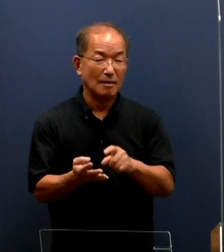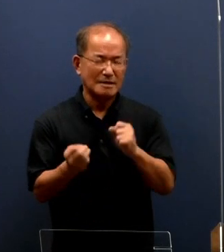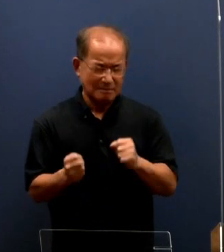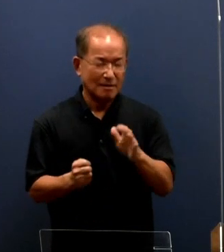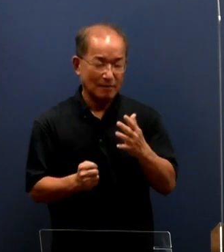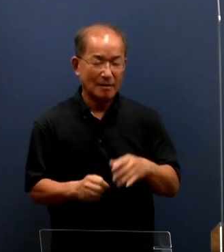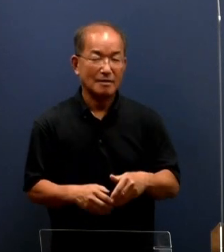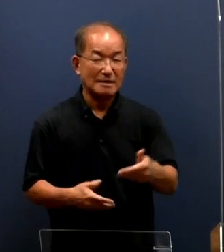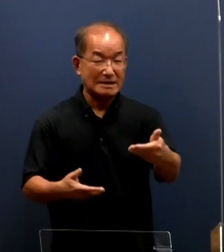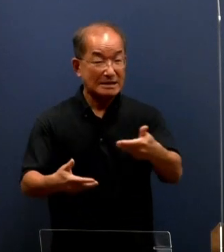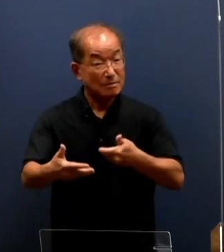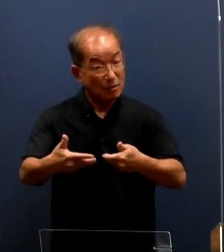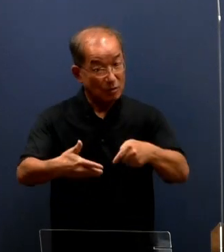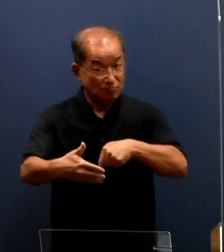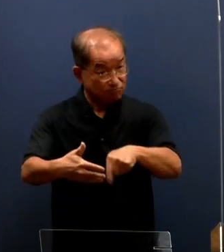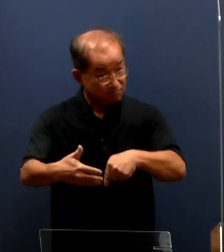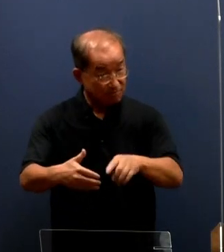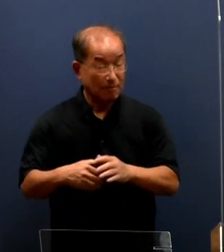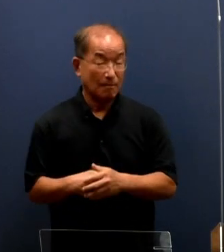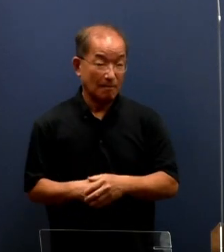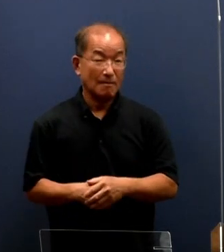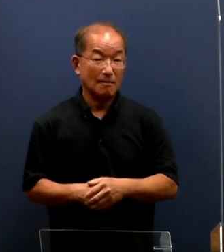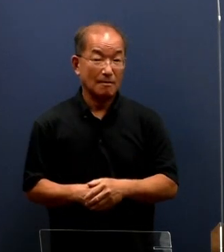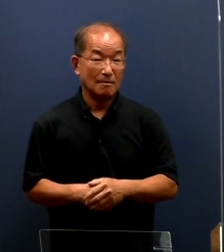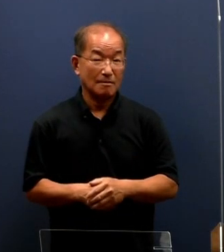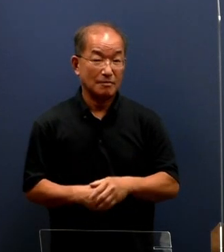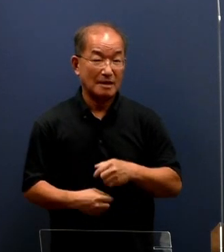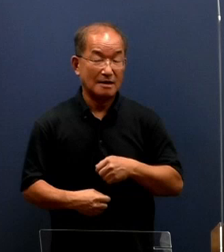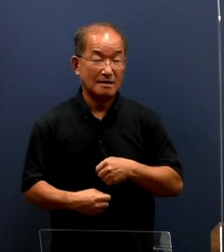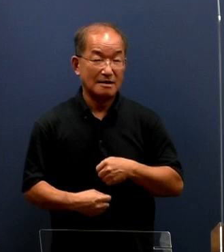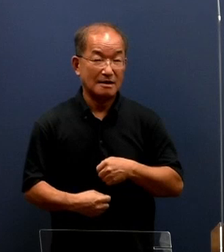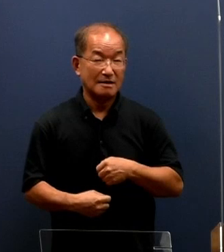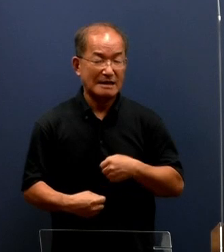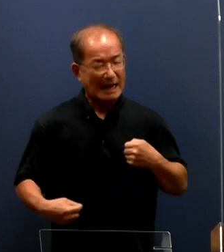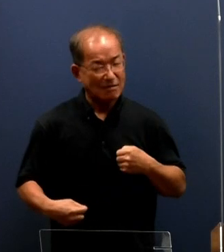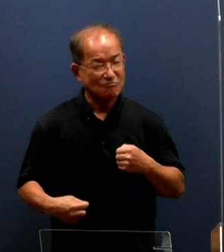その質問のリード文は正確じゃないと思います。